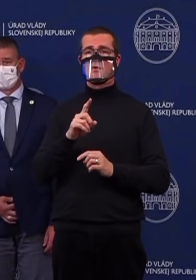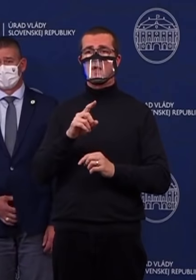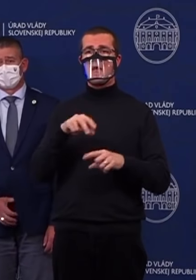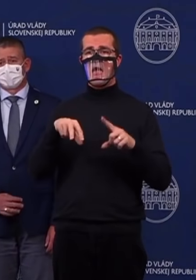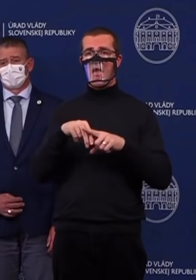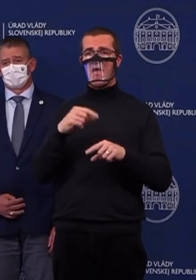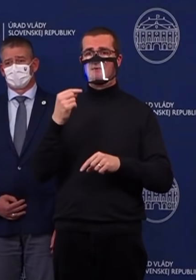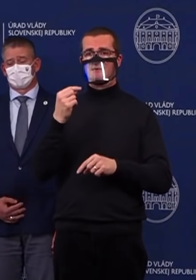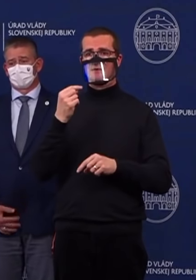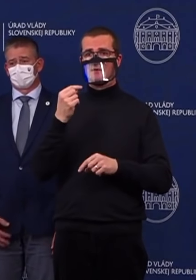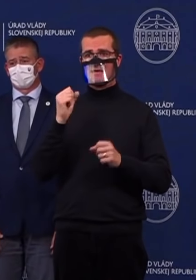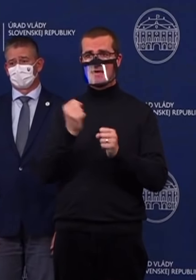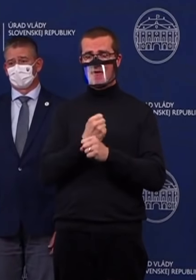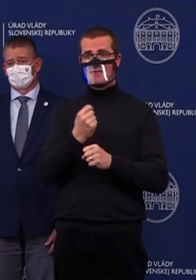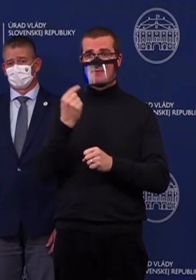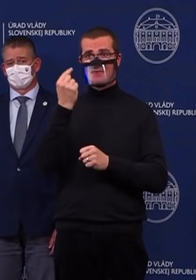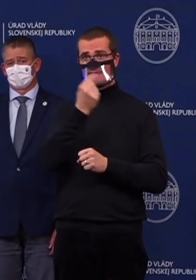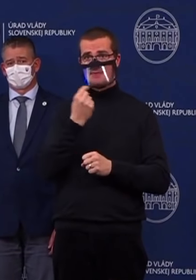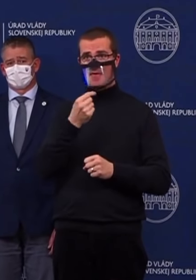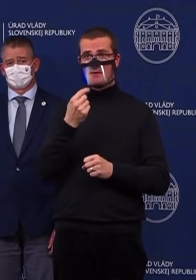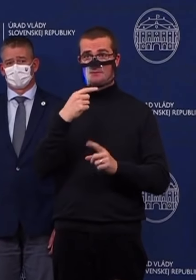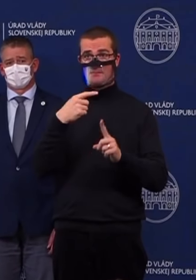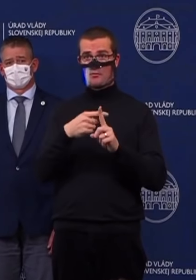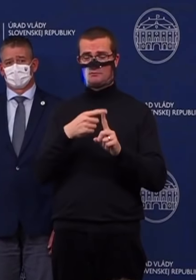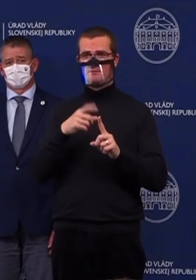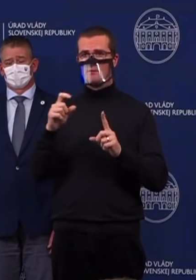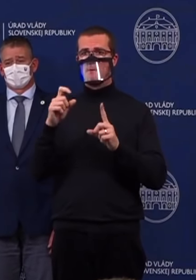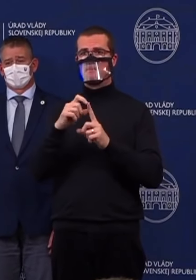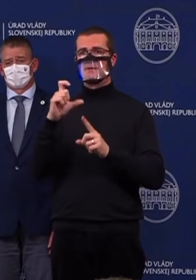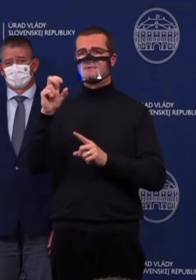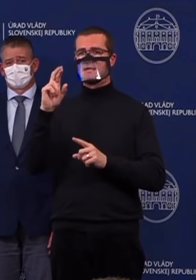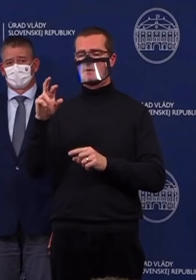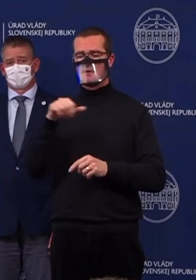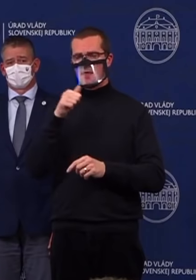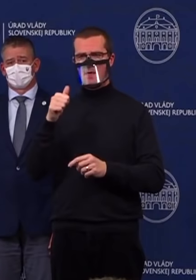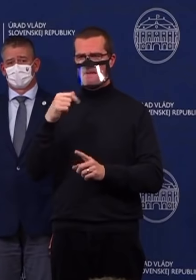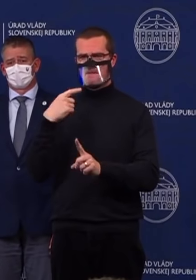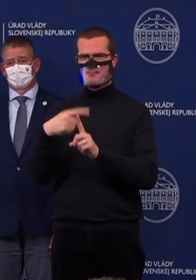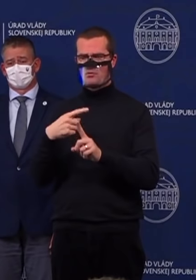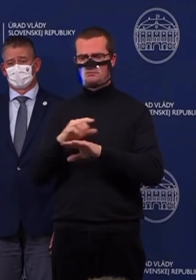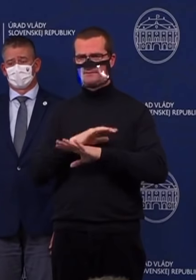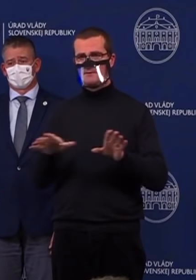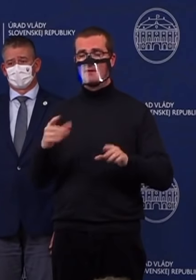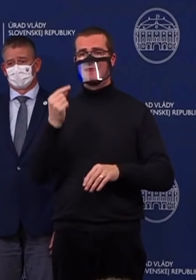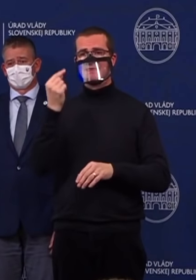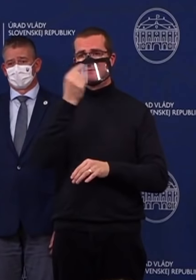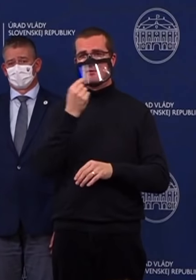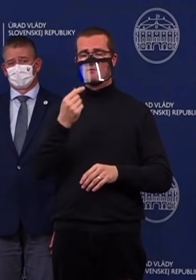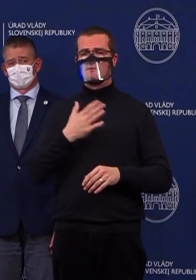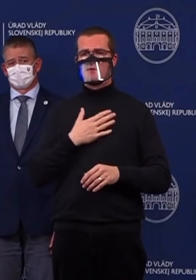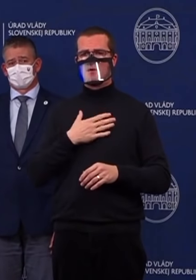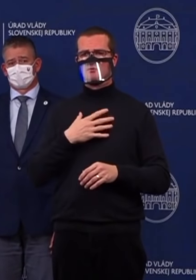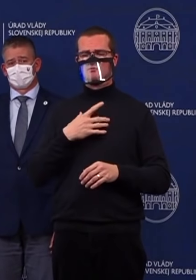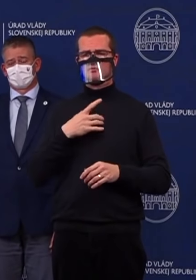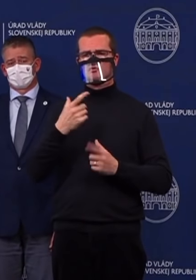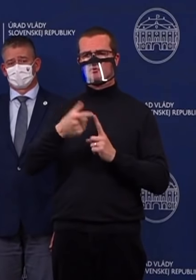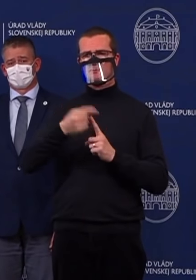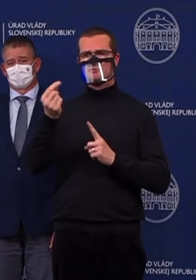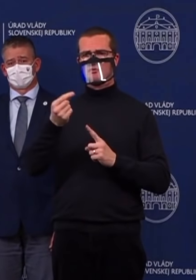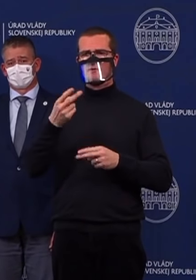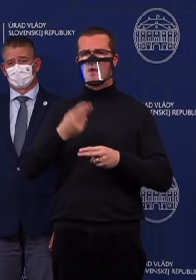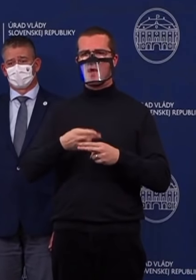testom pozitívny, tak je takmer na 100% pozitívny PCR testom. Testovali to naši poprední